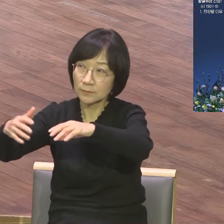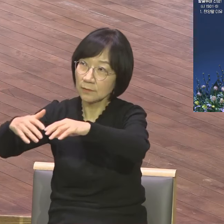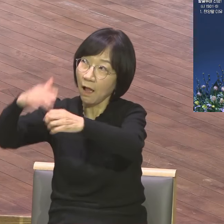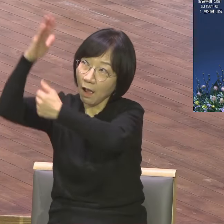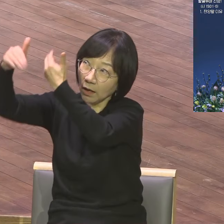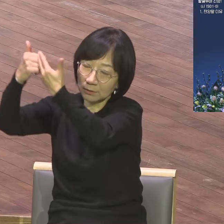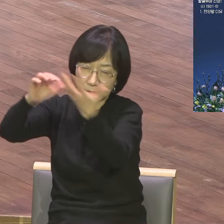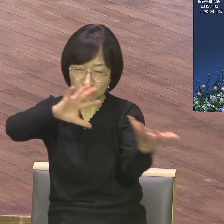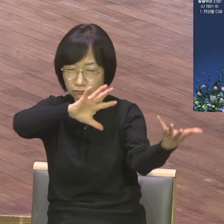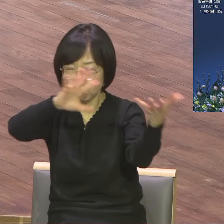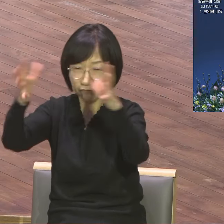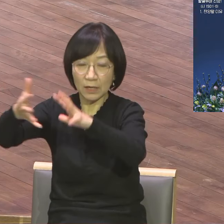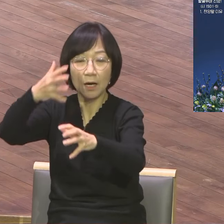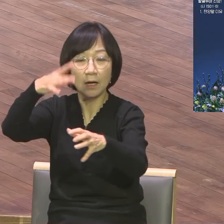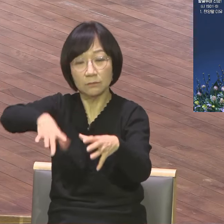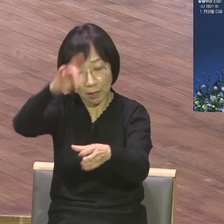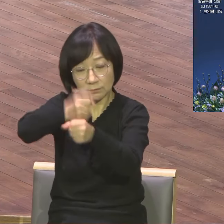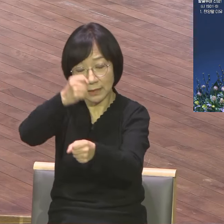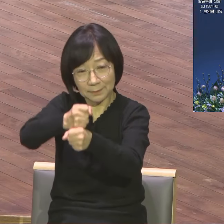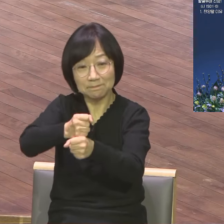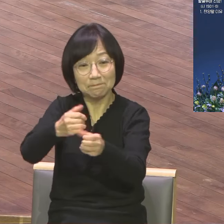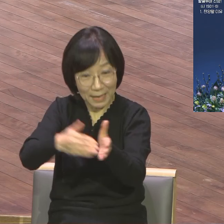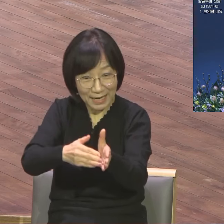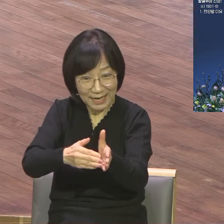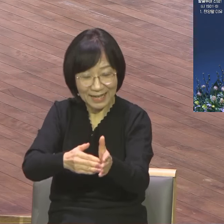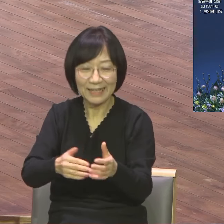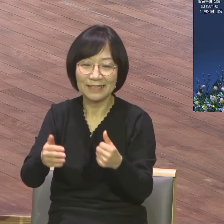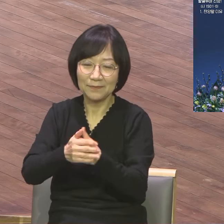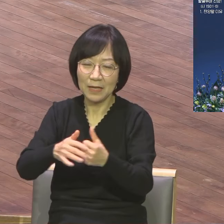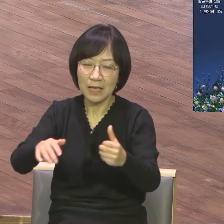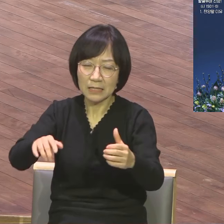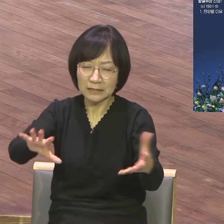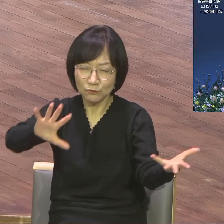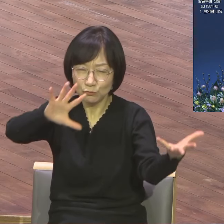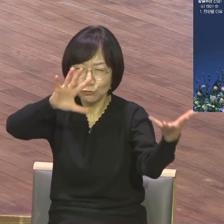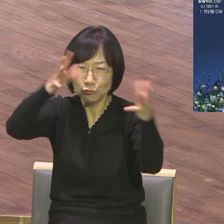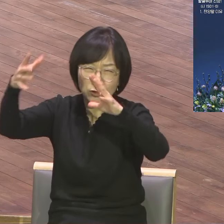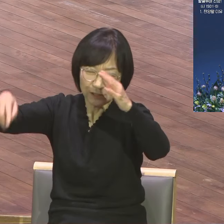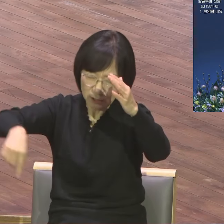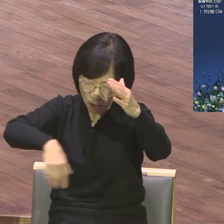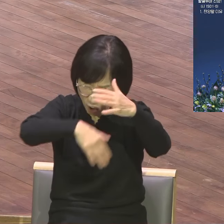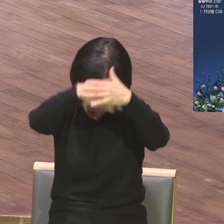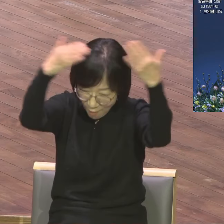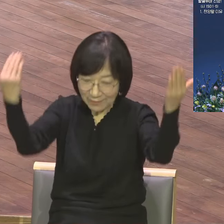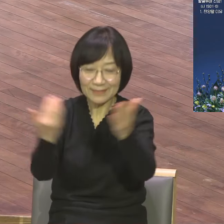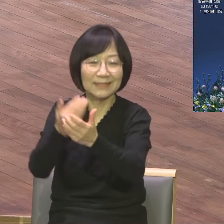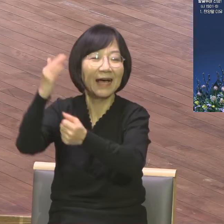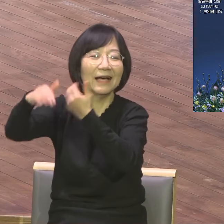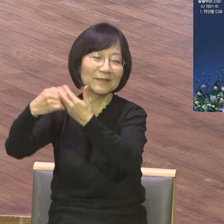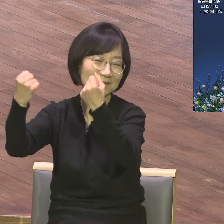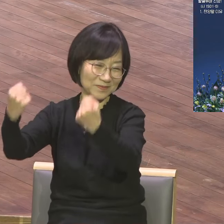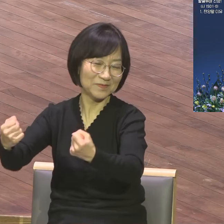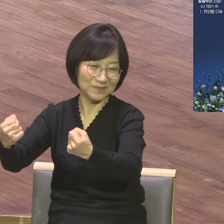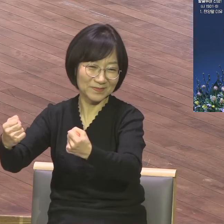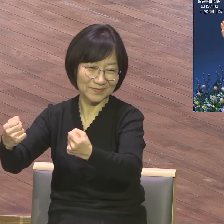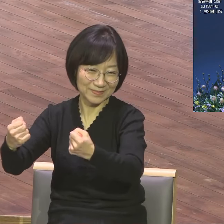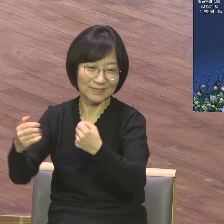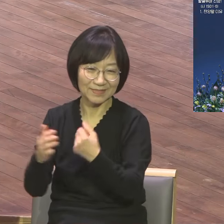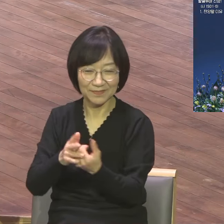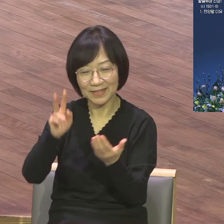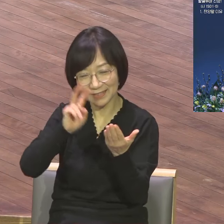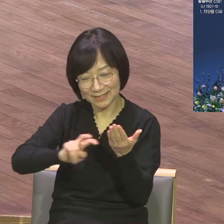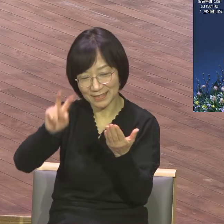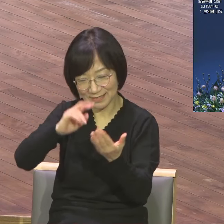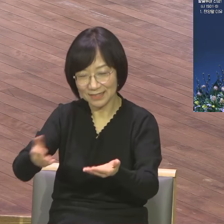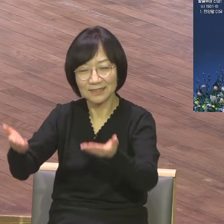창조주인데 우주가 하나님 손바닥에 있는데 자 지금 달나라에 가 있는 달라, 지구를